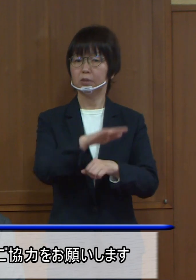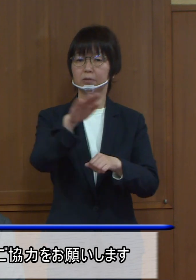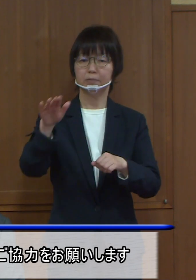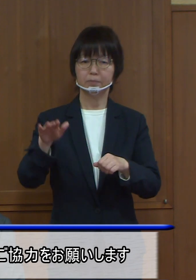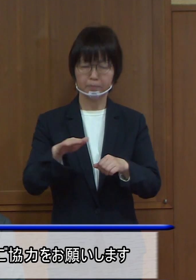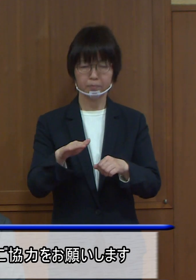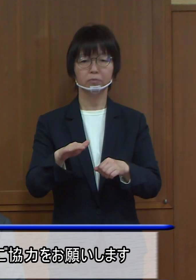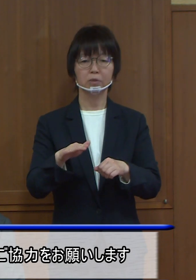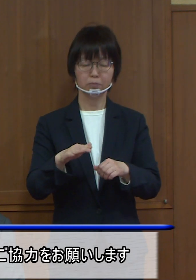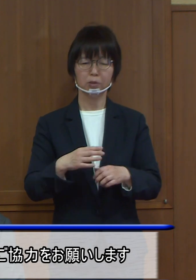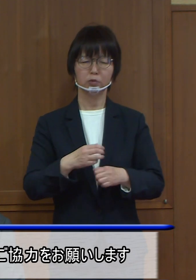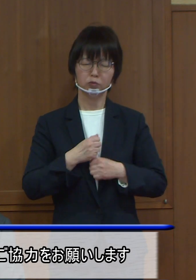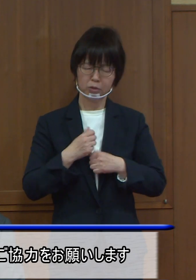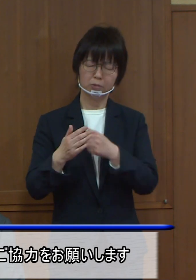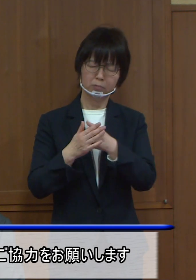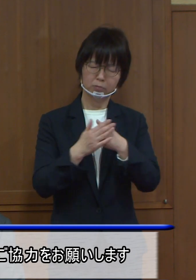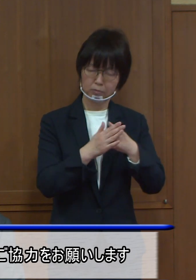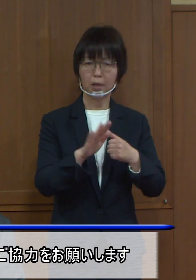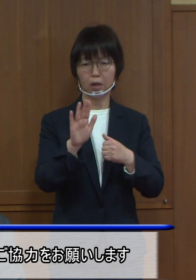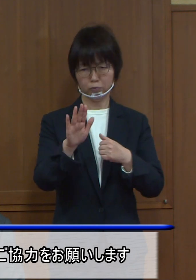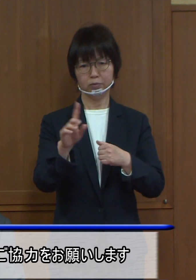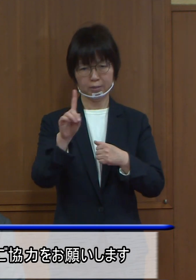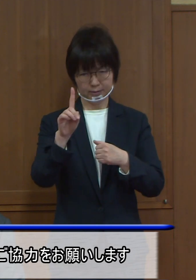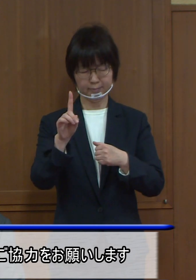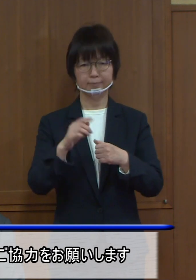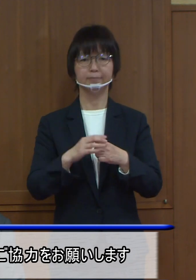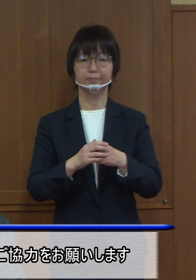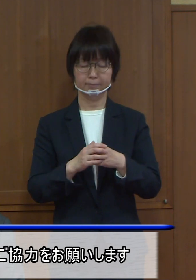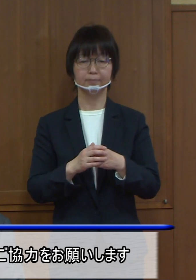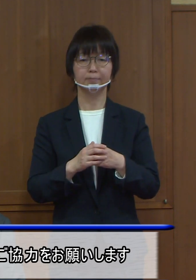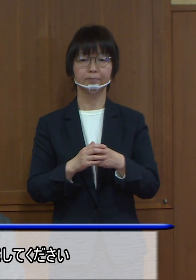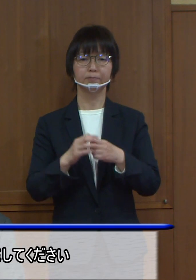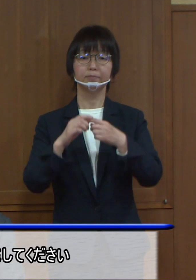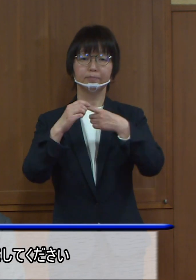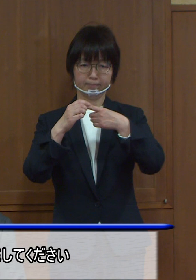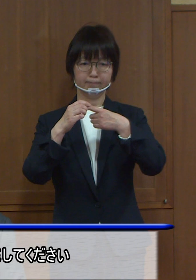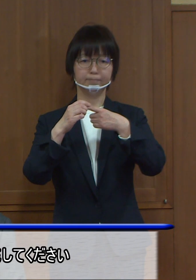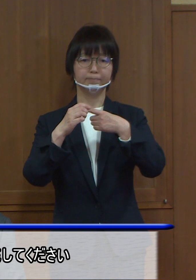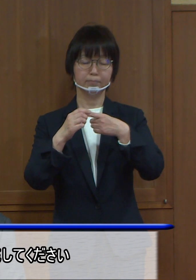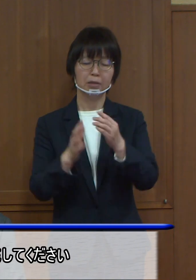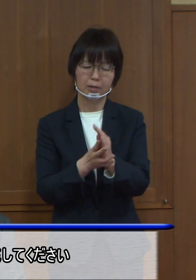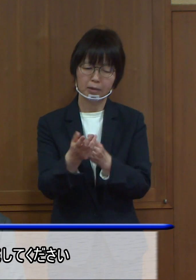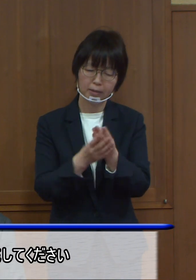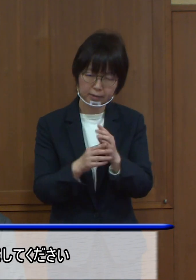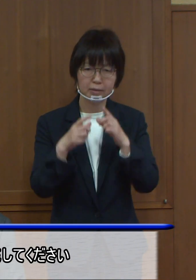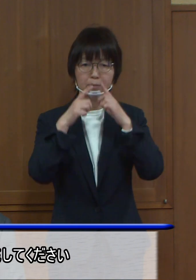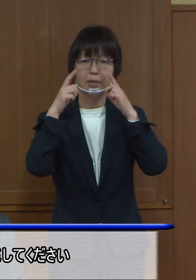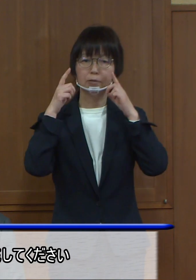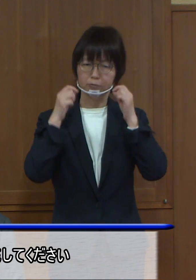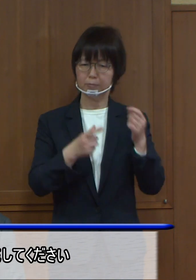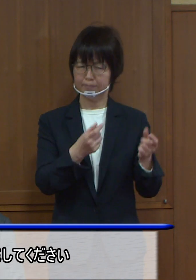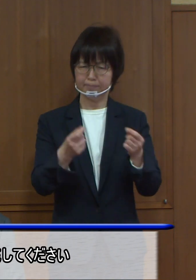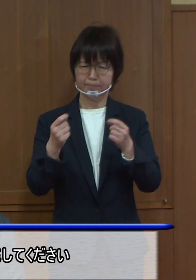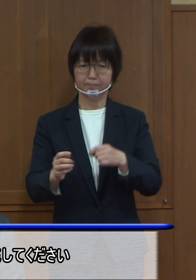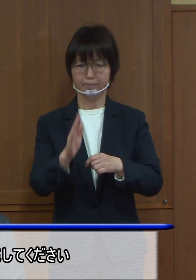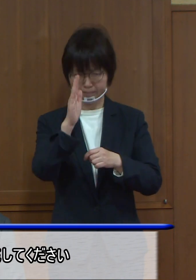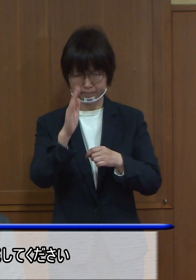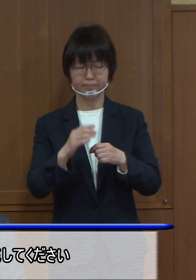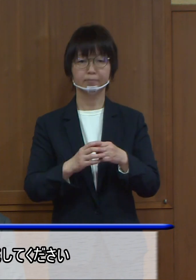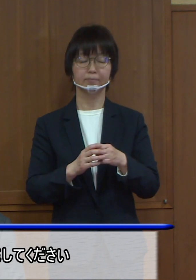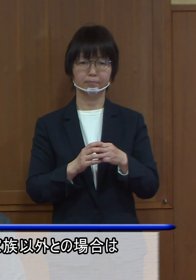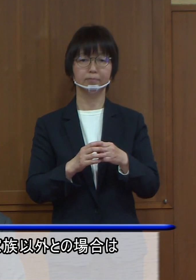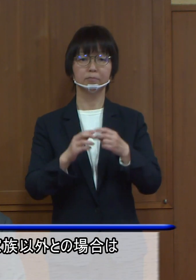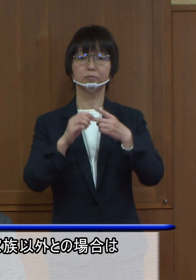には次の点についてご協力をお願いします。手洗いやマスク着用を徹底してください